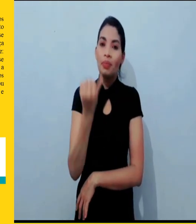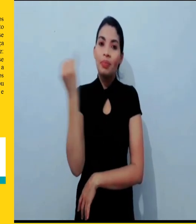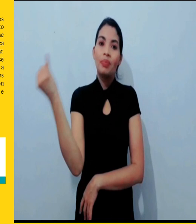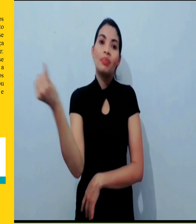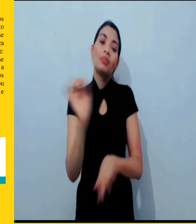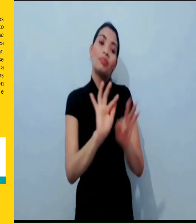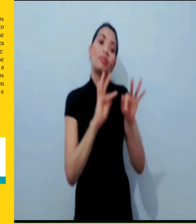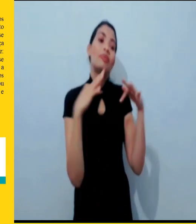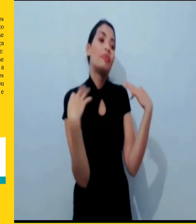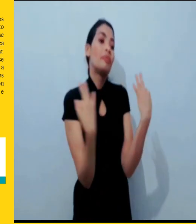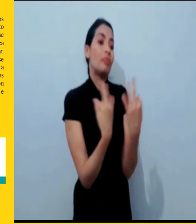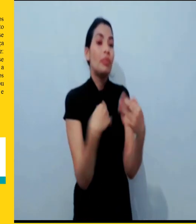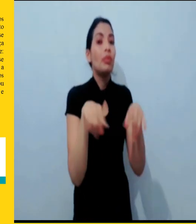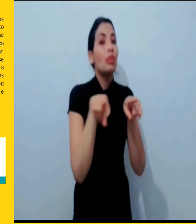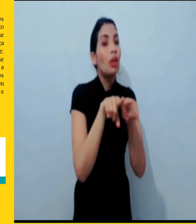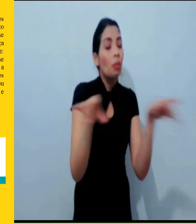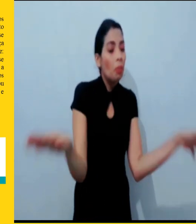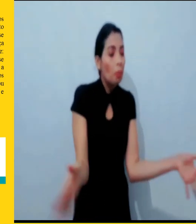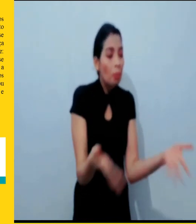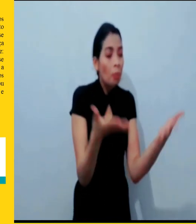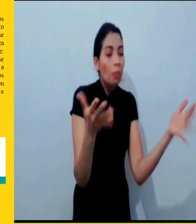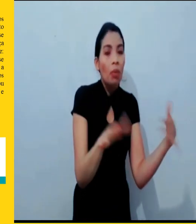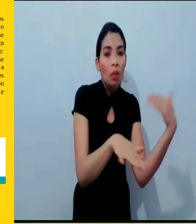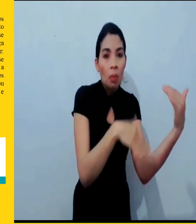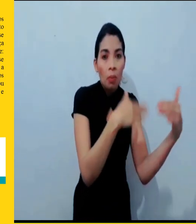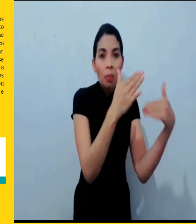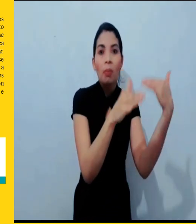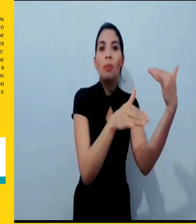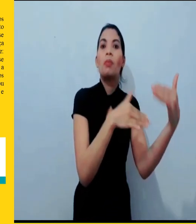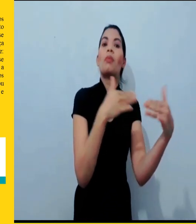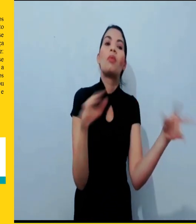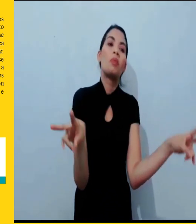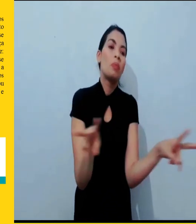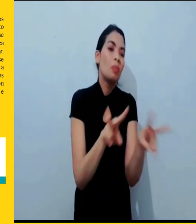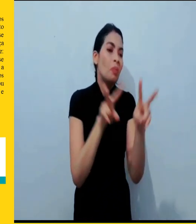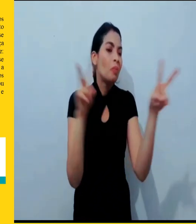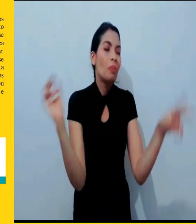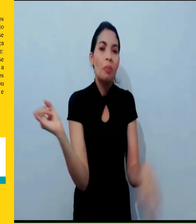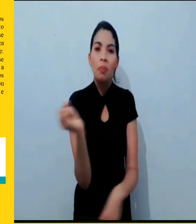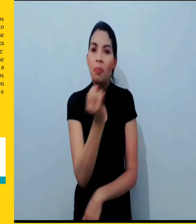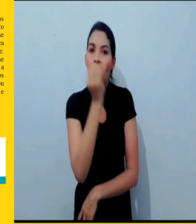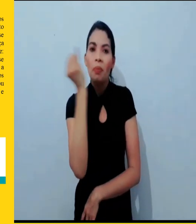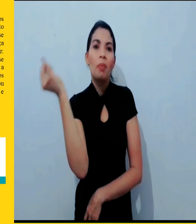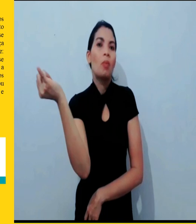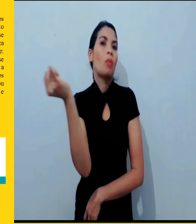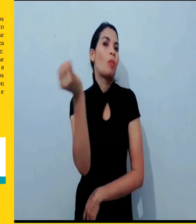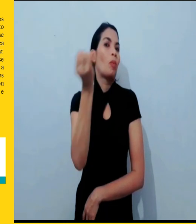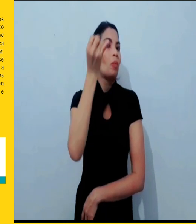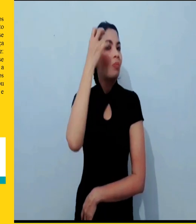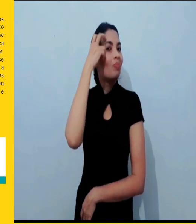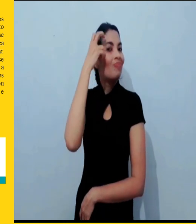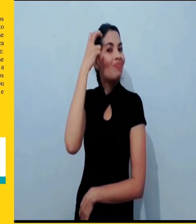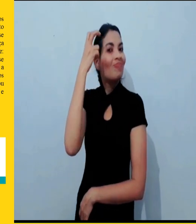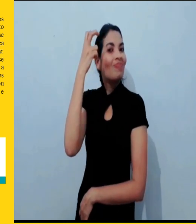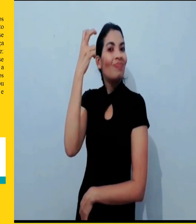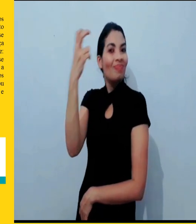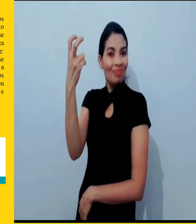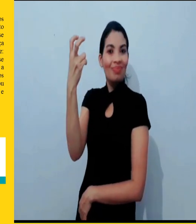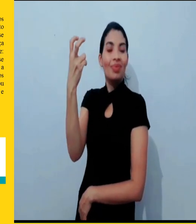a importância da família neste processo é de valor significativo e